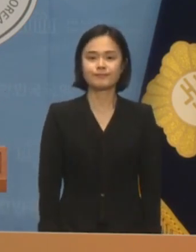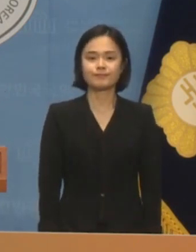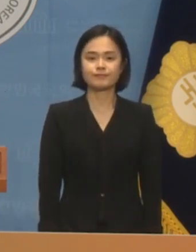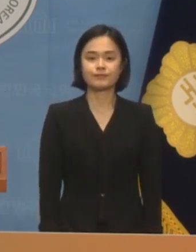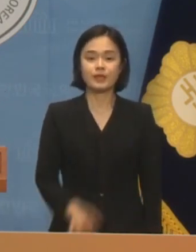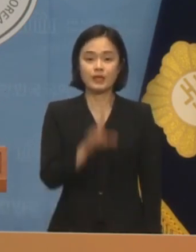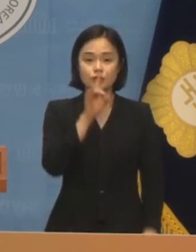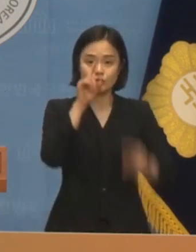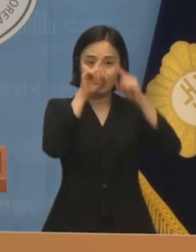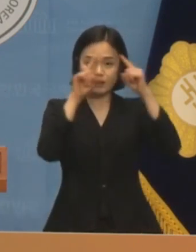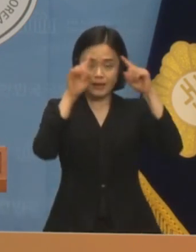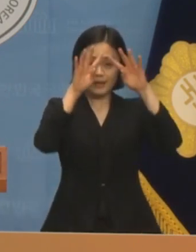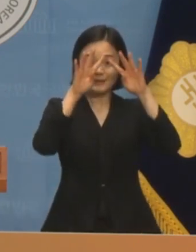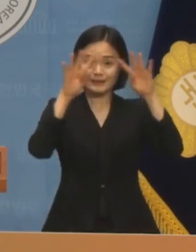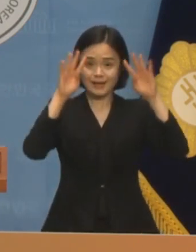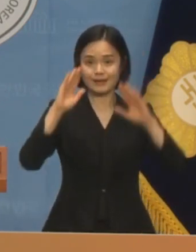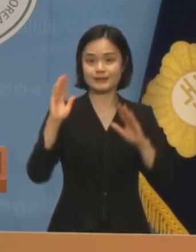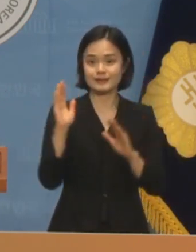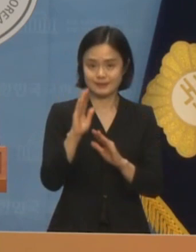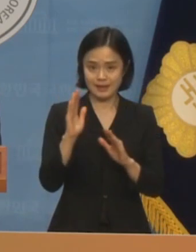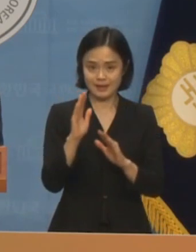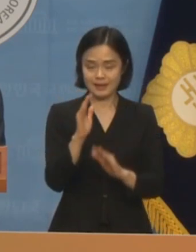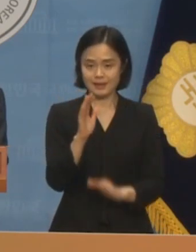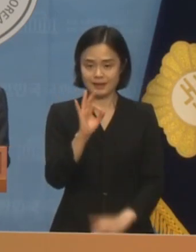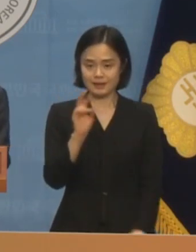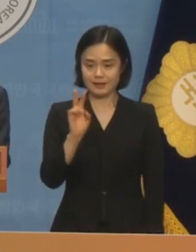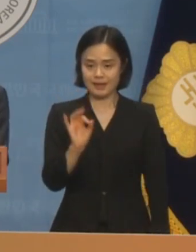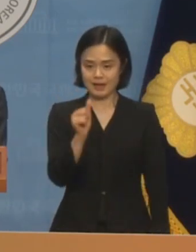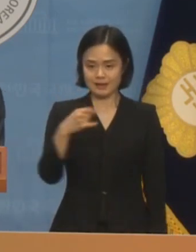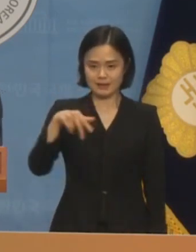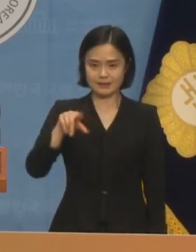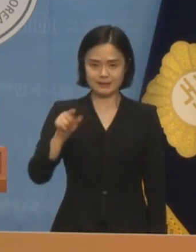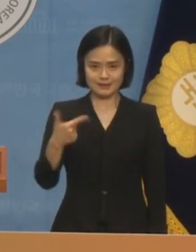중앙대학교 4학년에 재학 중인 양윤찬님 함께 해주셨습니다.